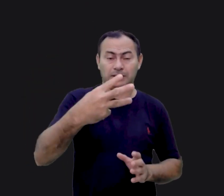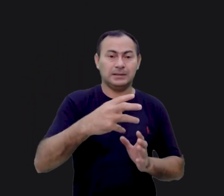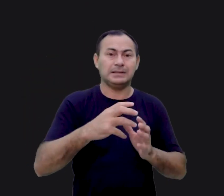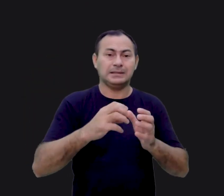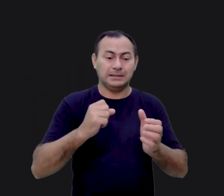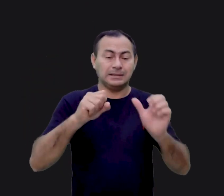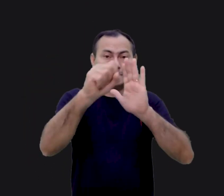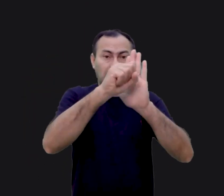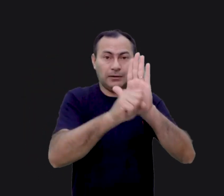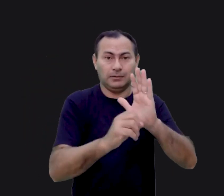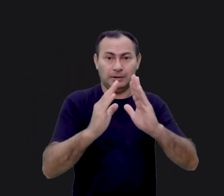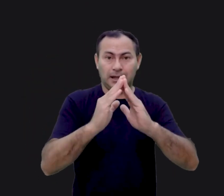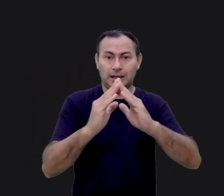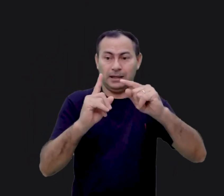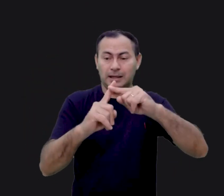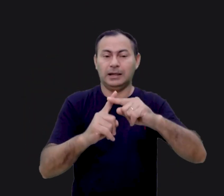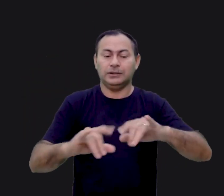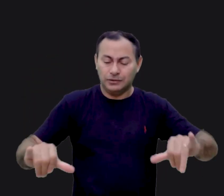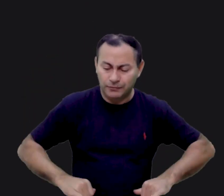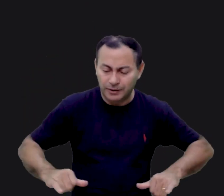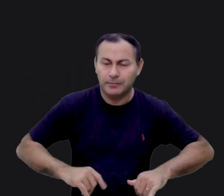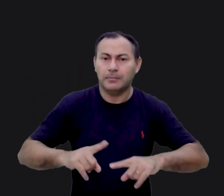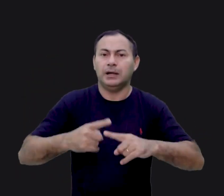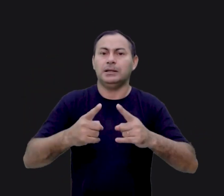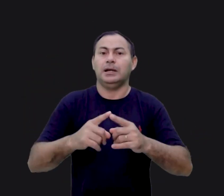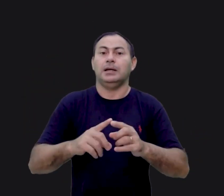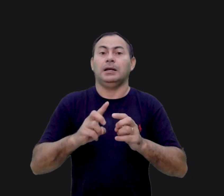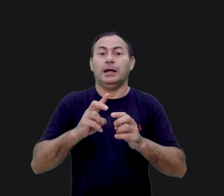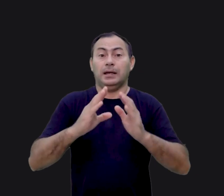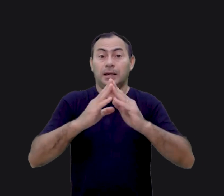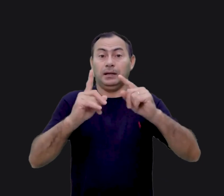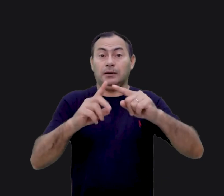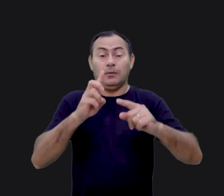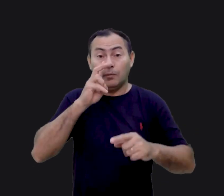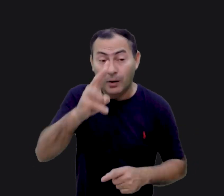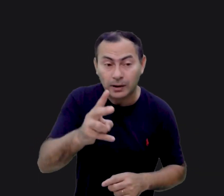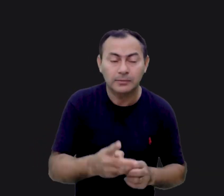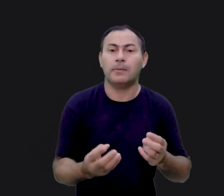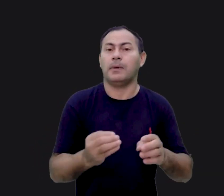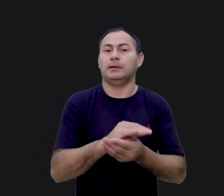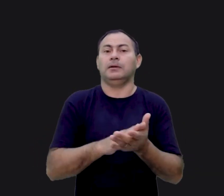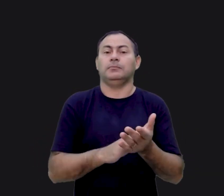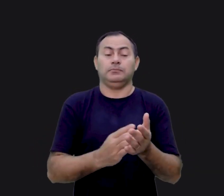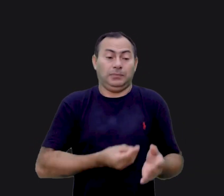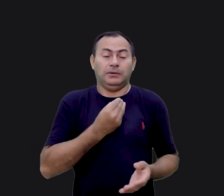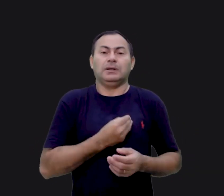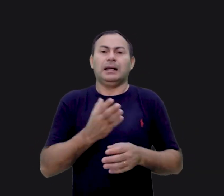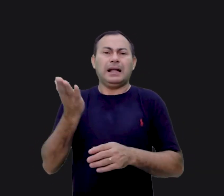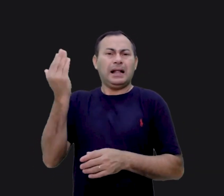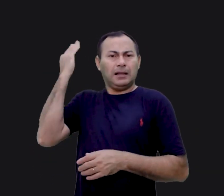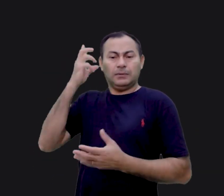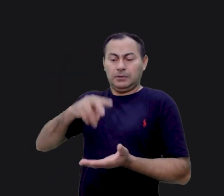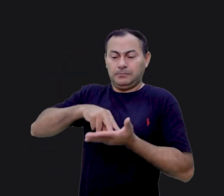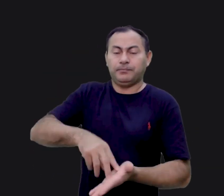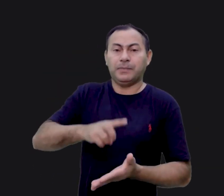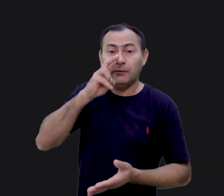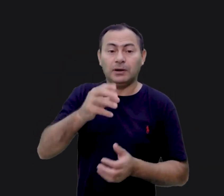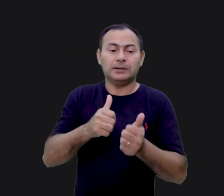grandes ondas e perseguição mas a igreja nunca foi tão fértil nem tão forte e nem tão Viva como daquele tempo de